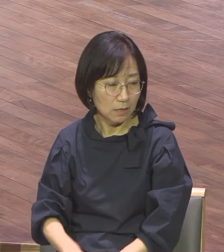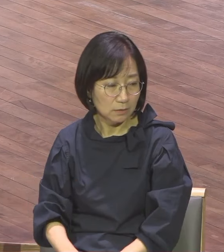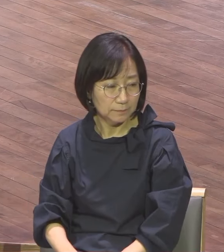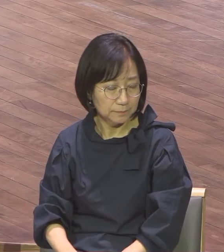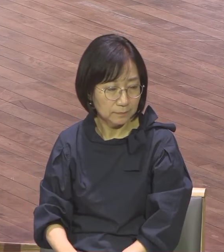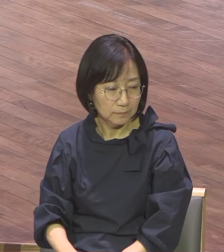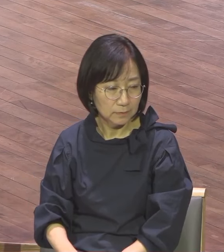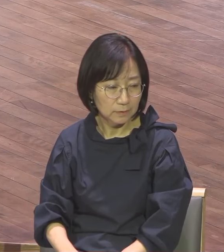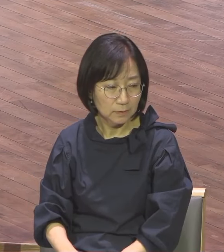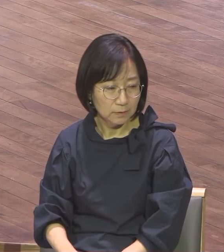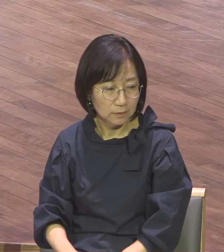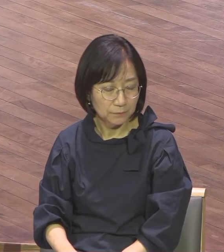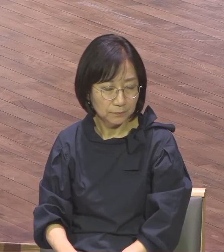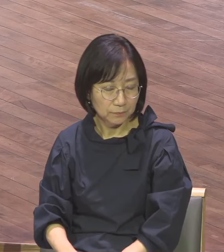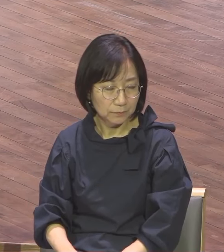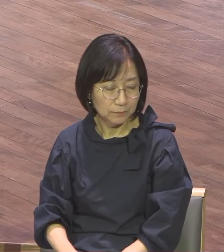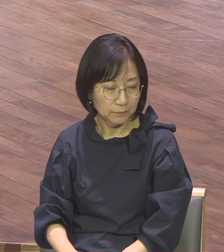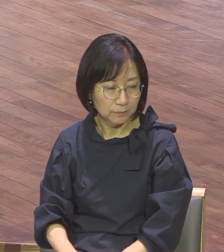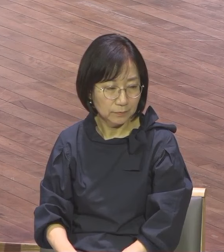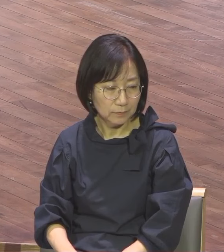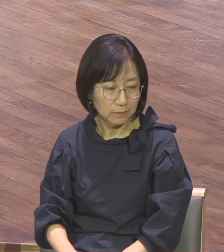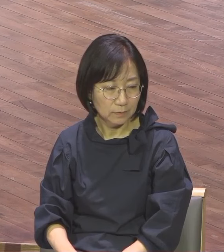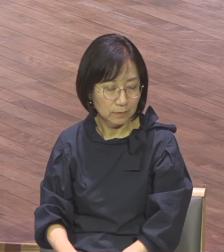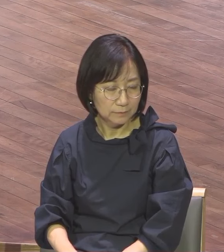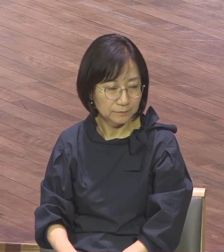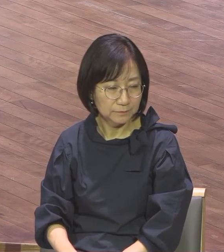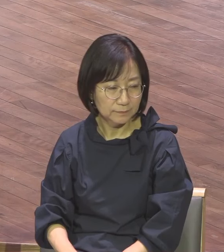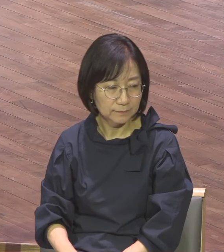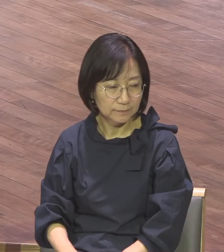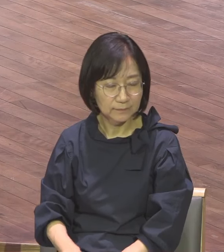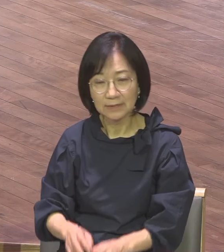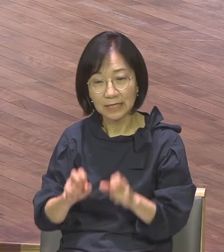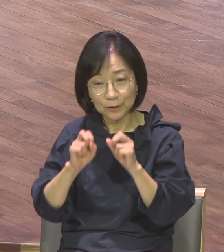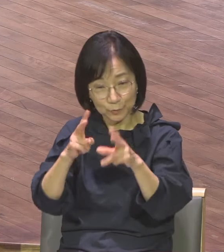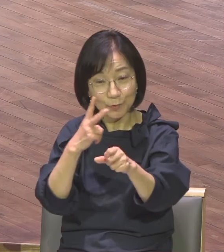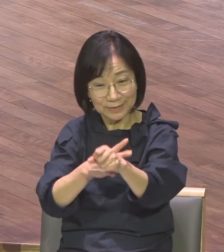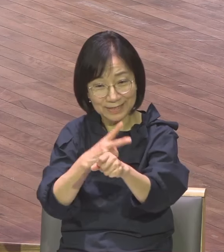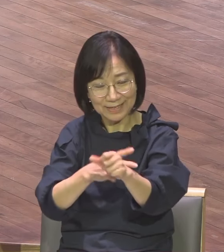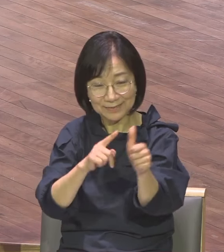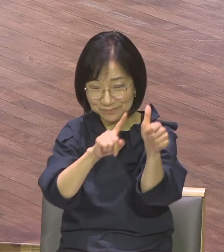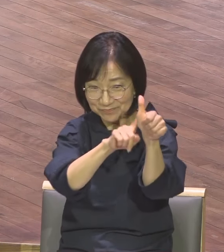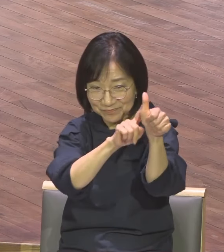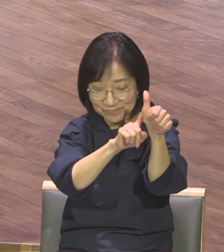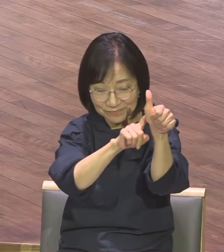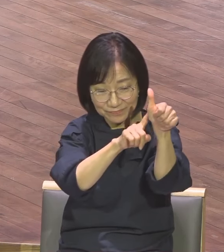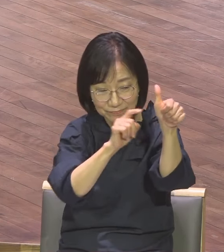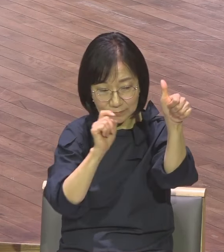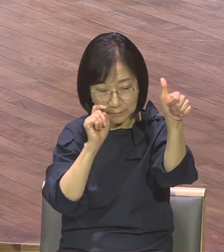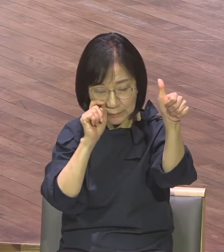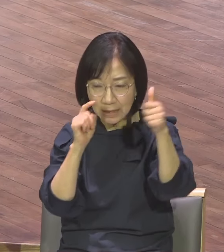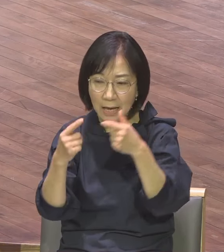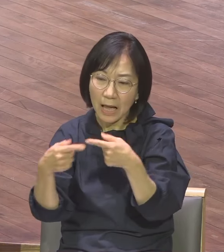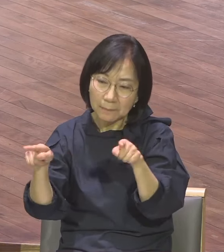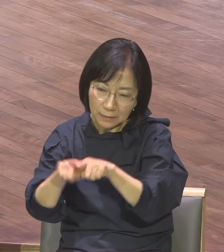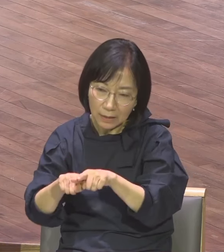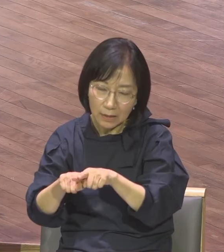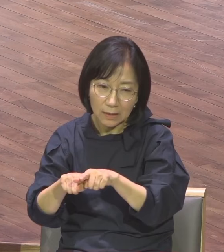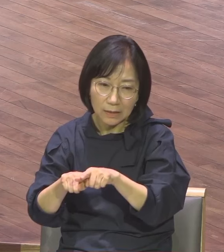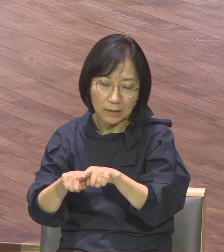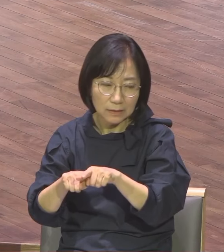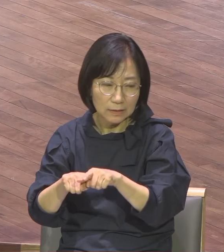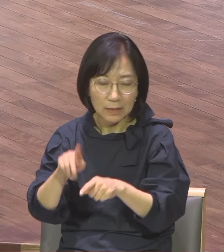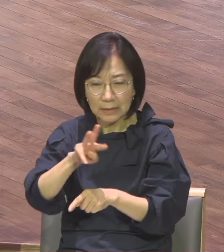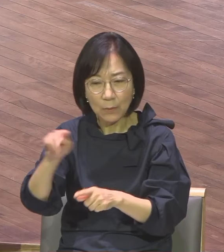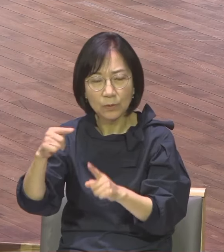목 선교사니까 다 잘 알고 알고 있더라고. 그런데 그분이 함께 하면 좋겠다. 이 예원교회가